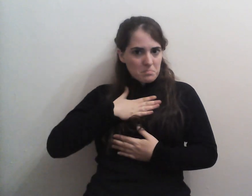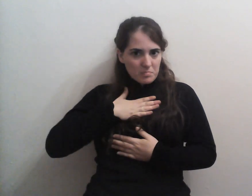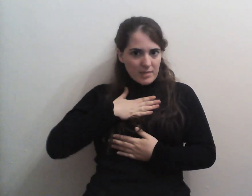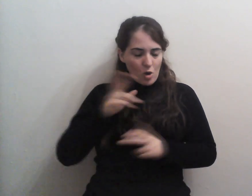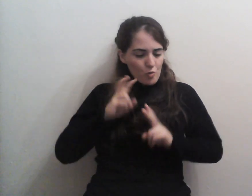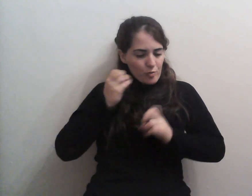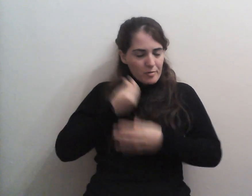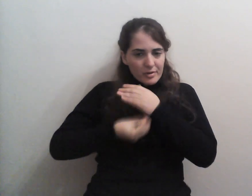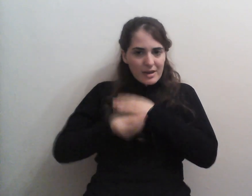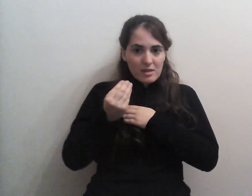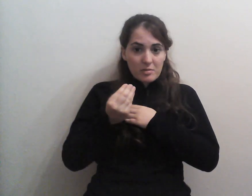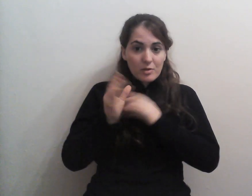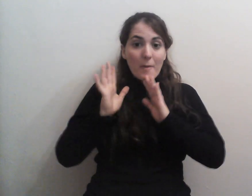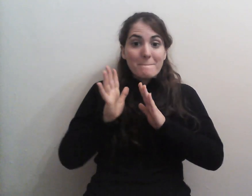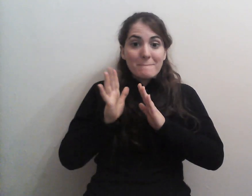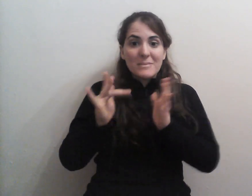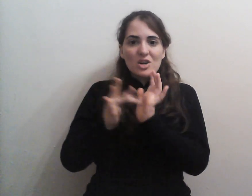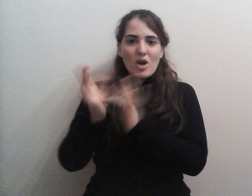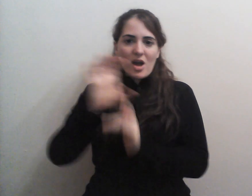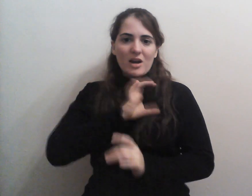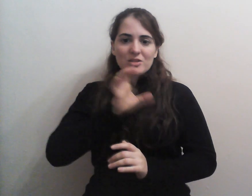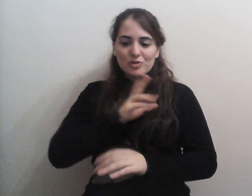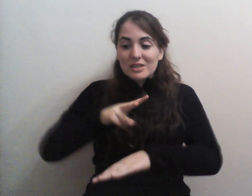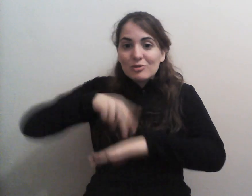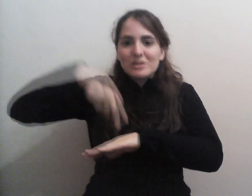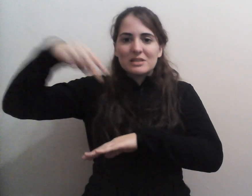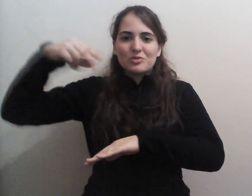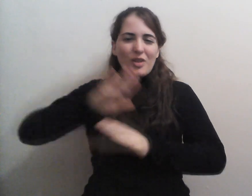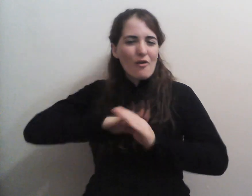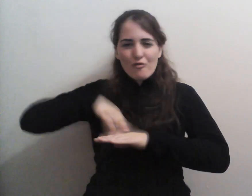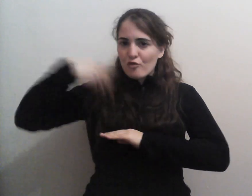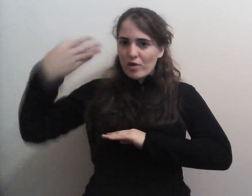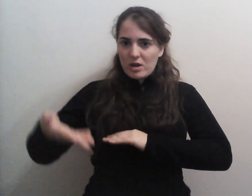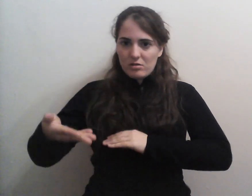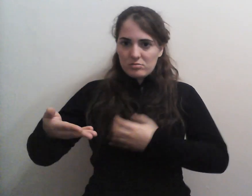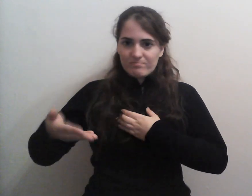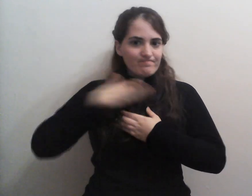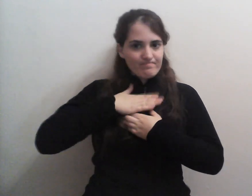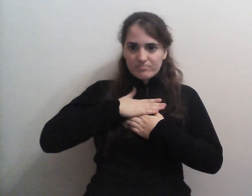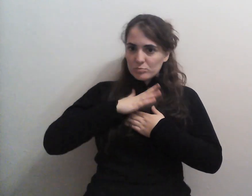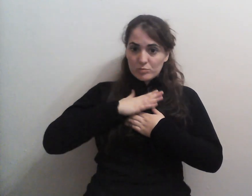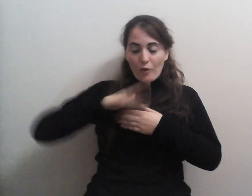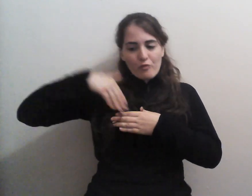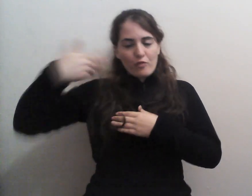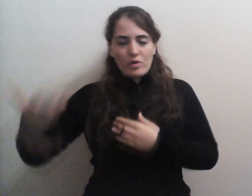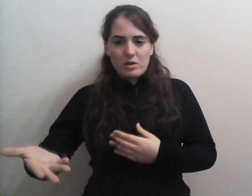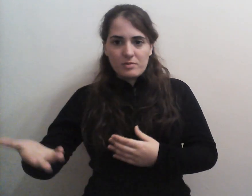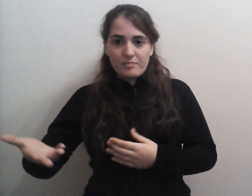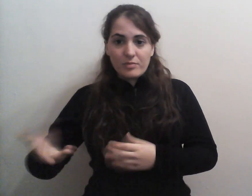es algo que sucede extranos, fuera de nosotros, más allá de nosotros. Entonces, la regeneración es algo